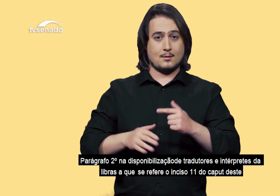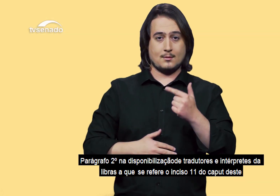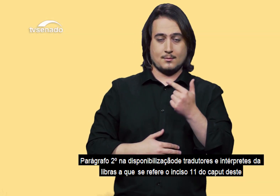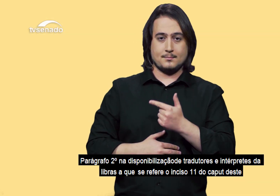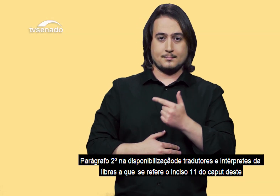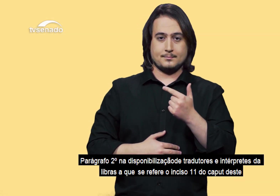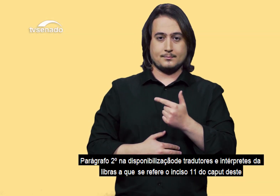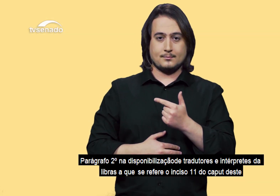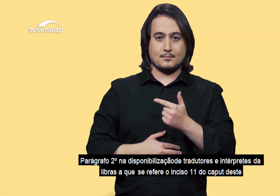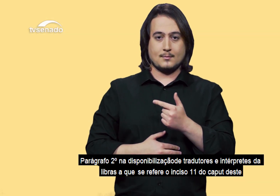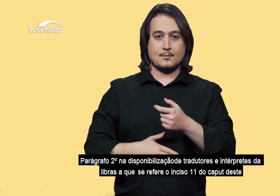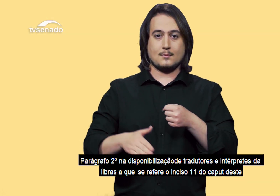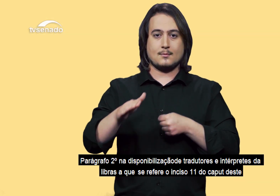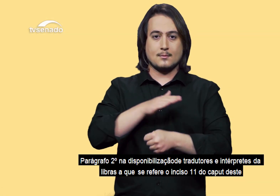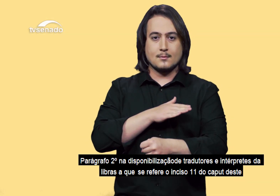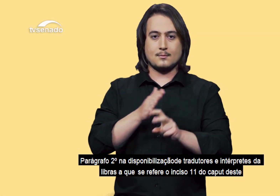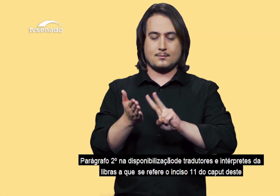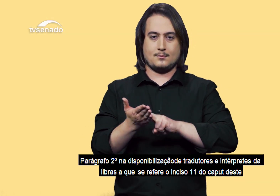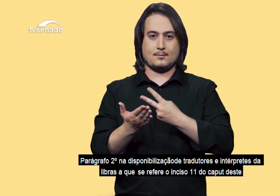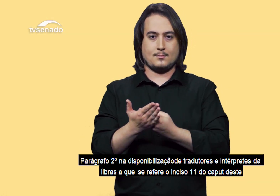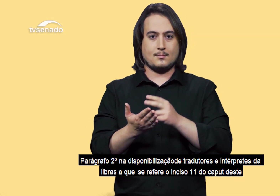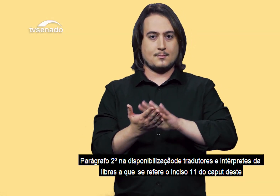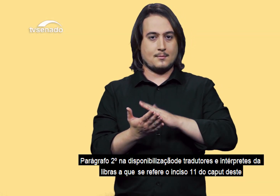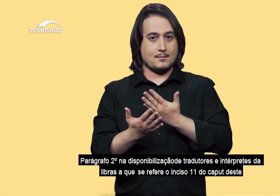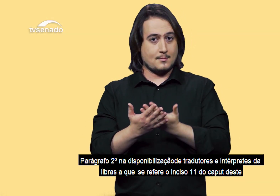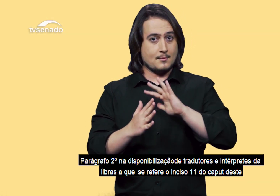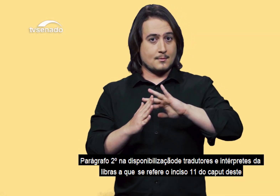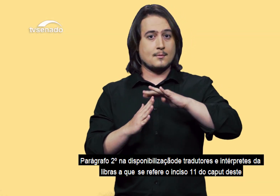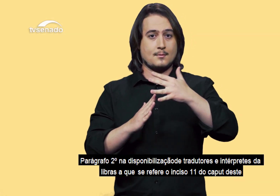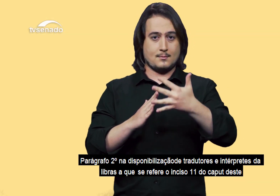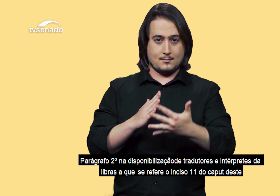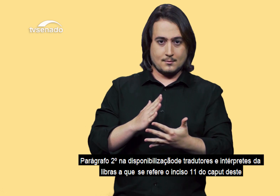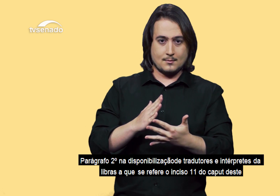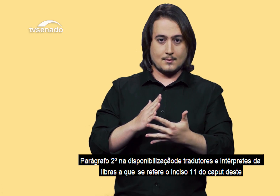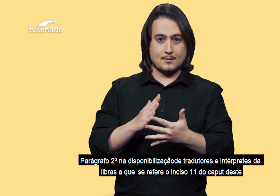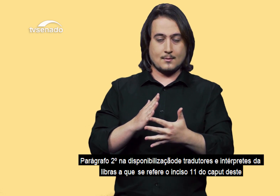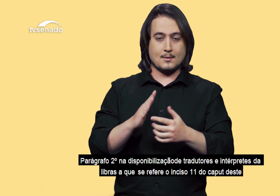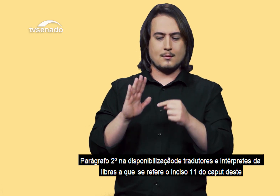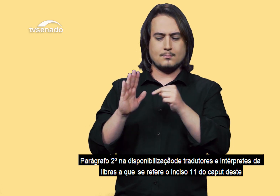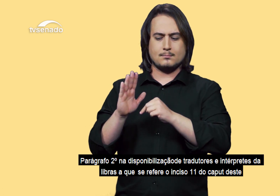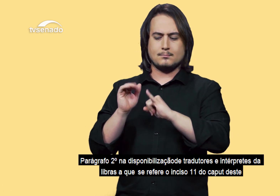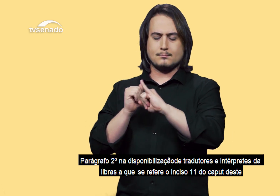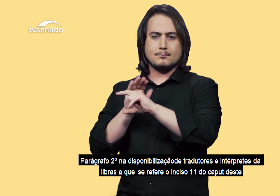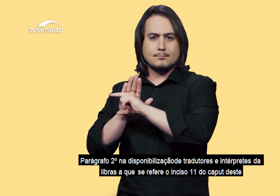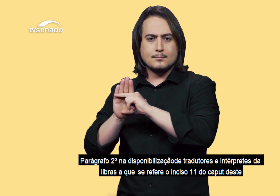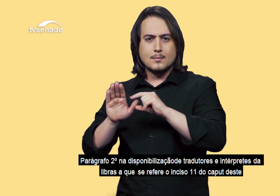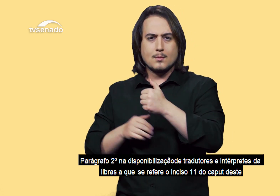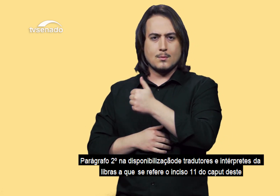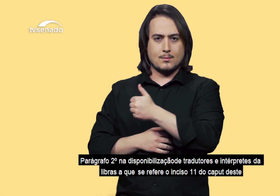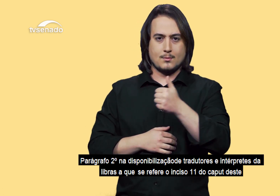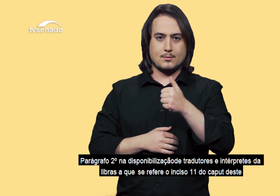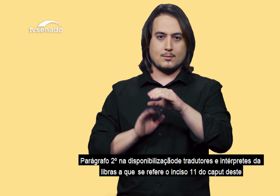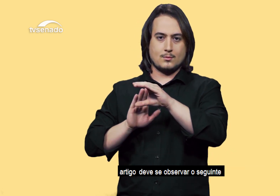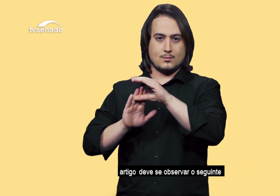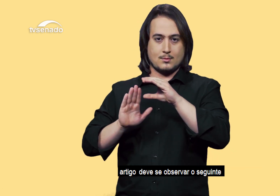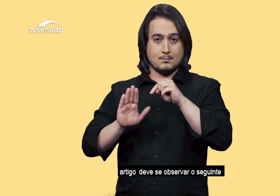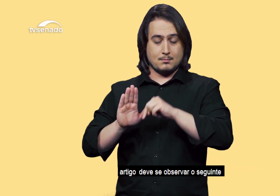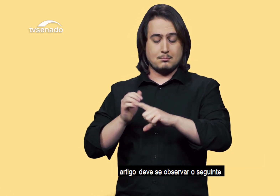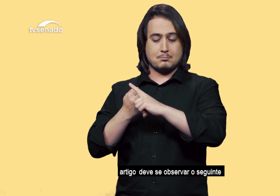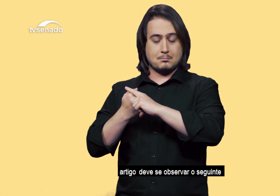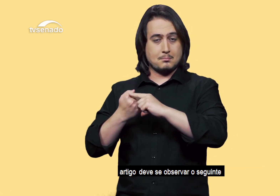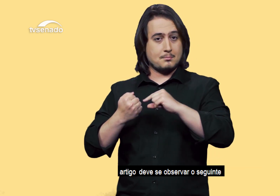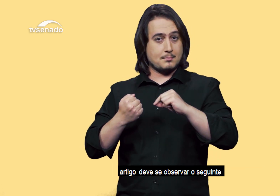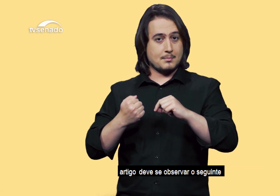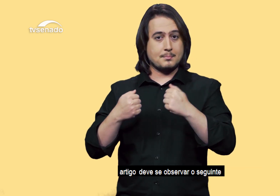2º. Na disponibilização de tradutores e intérpretes da Libras, a que se refere o inciso 11 do caput deste